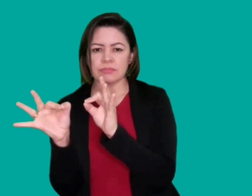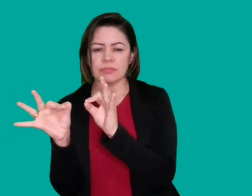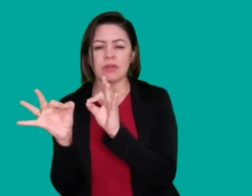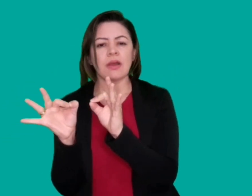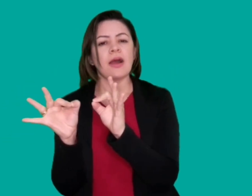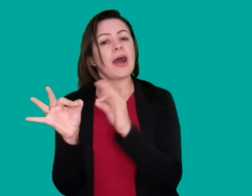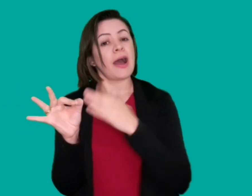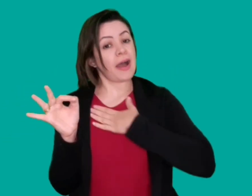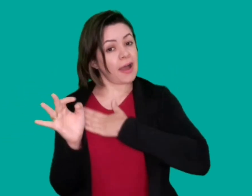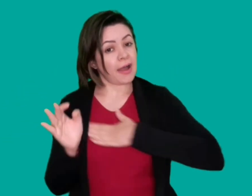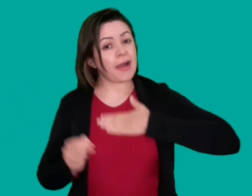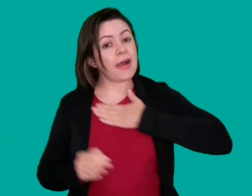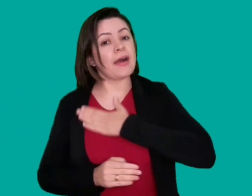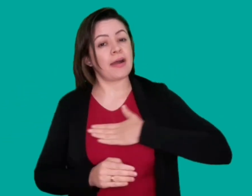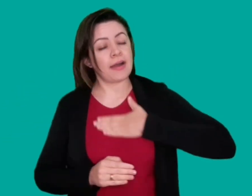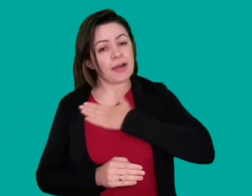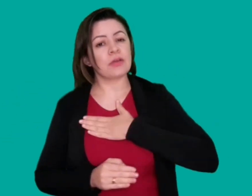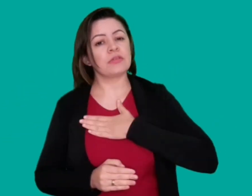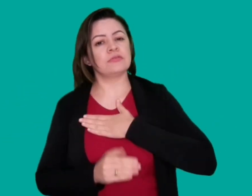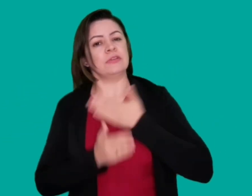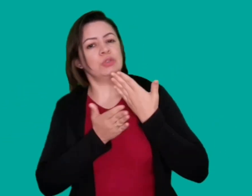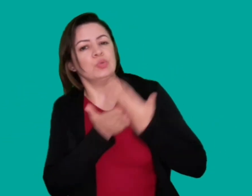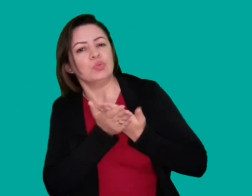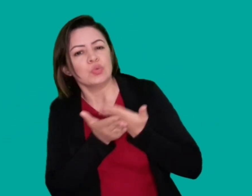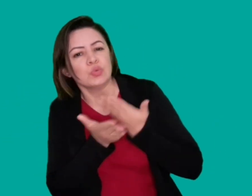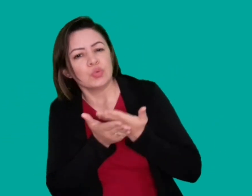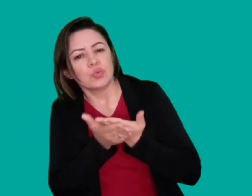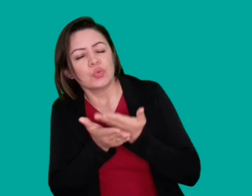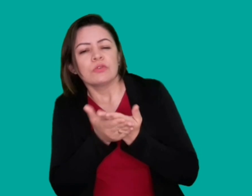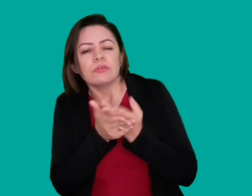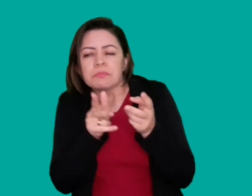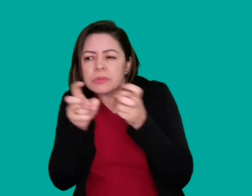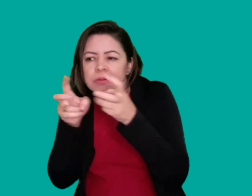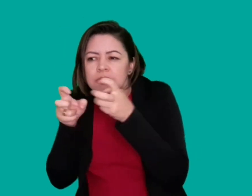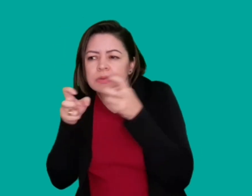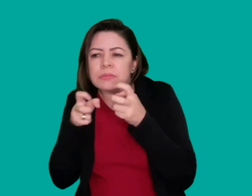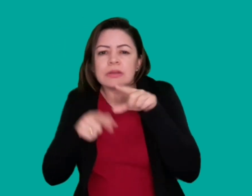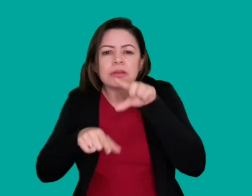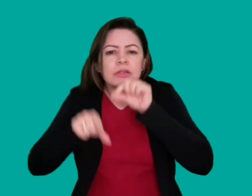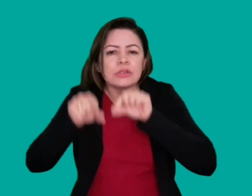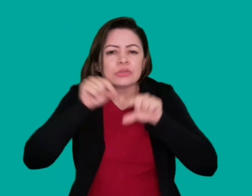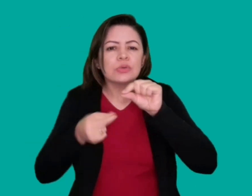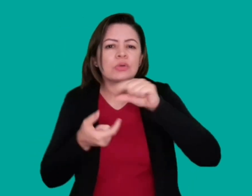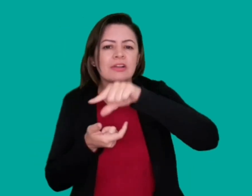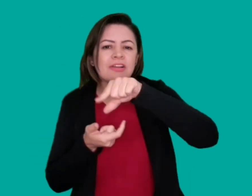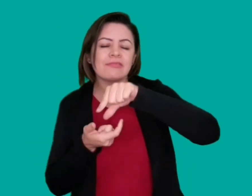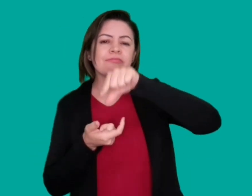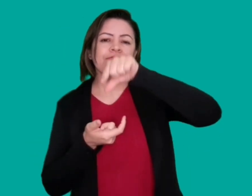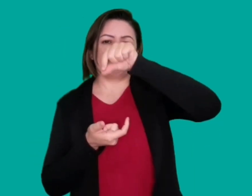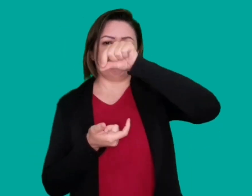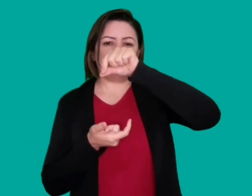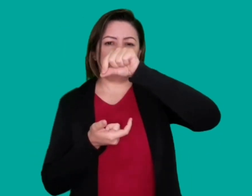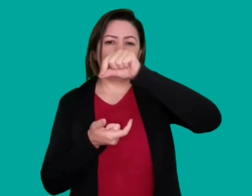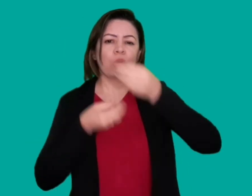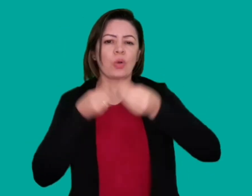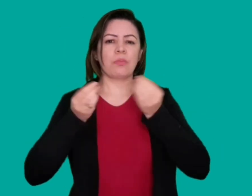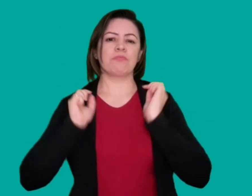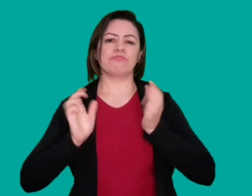né perdi Qual vocês mais gostaram selecione estudem né